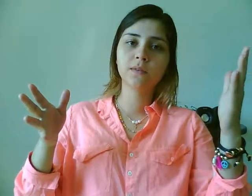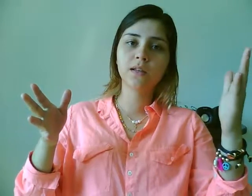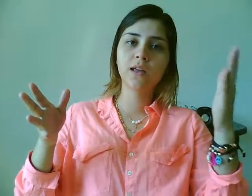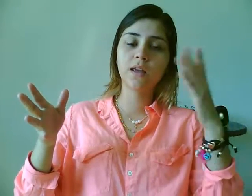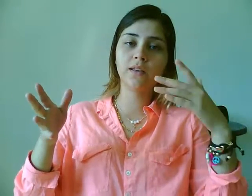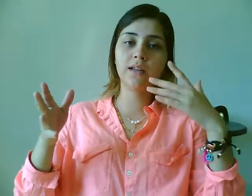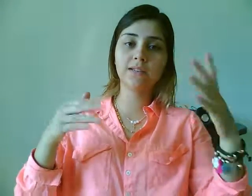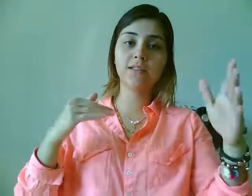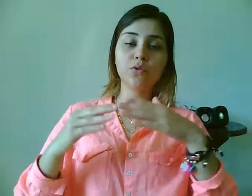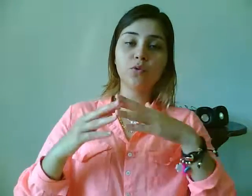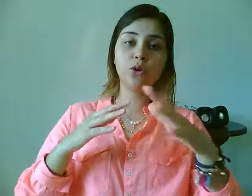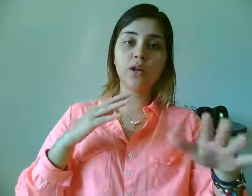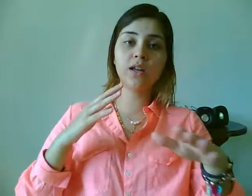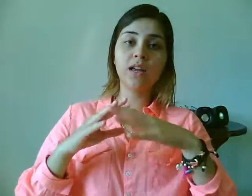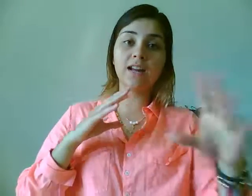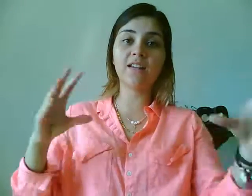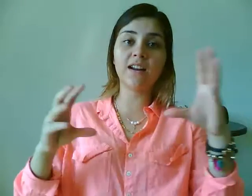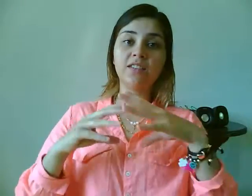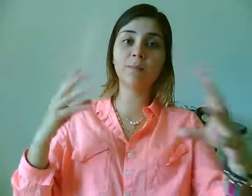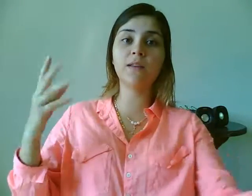el que se transcurrió en crecer la serpiente y